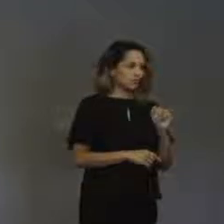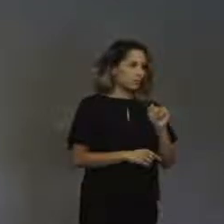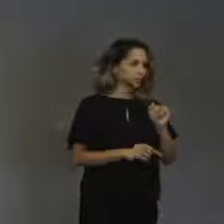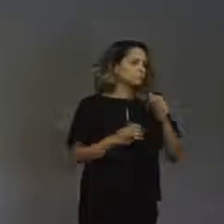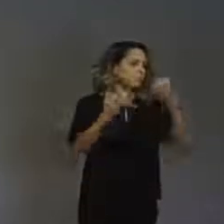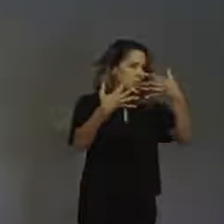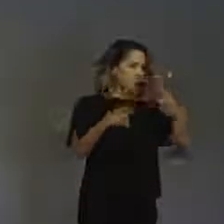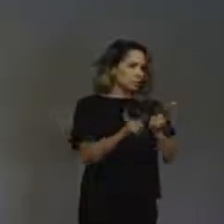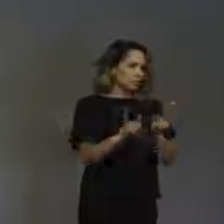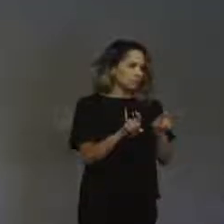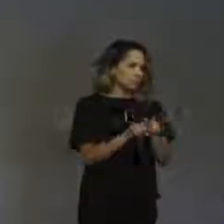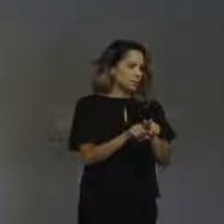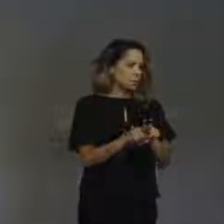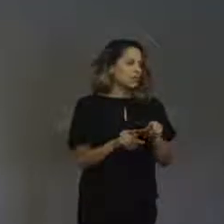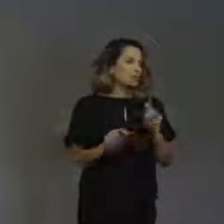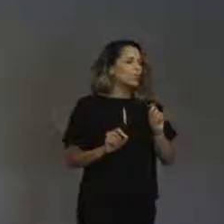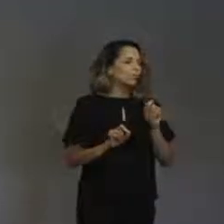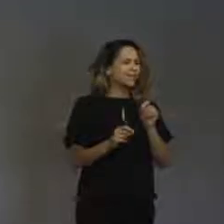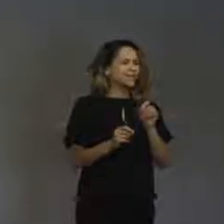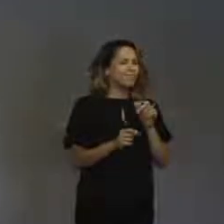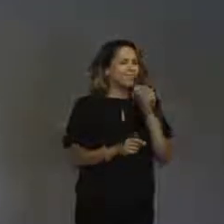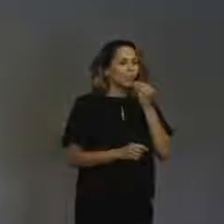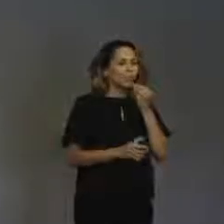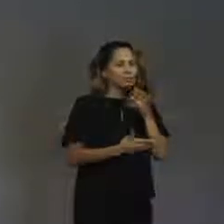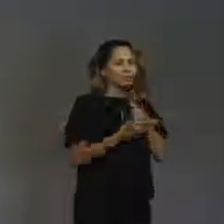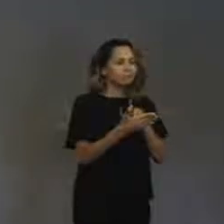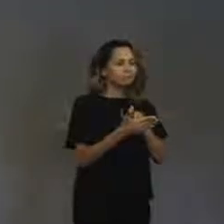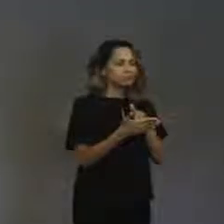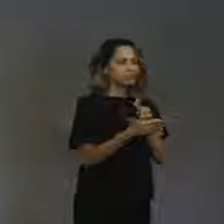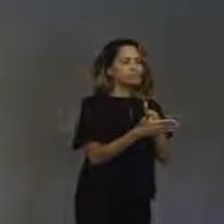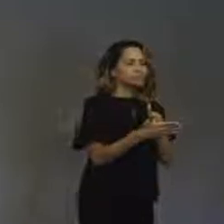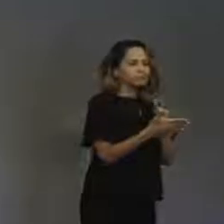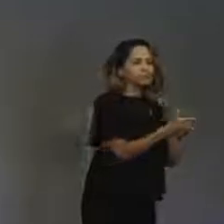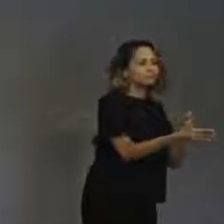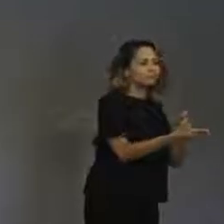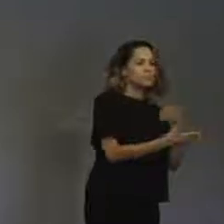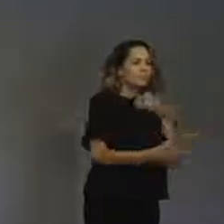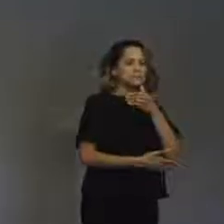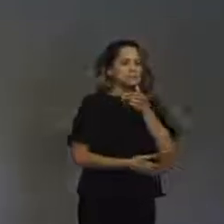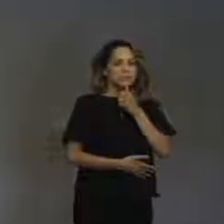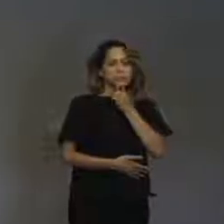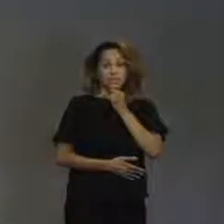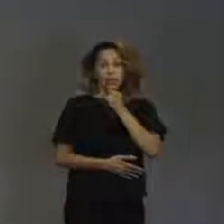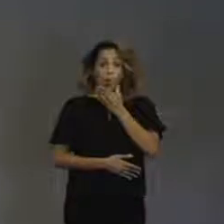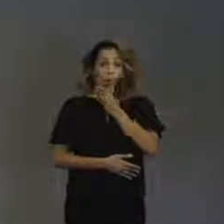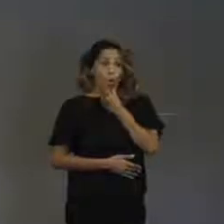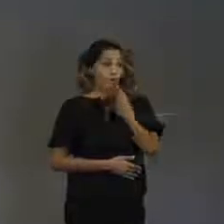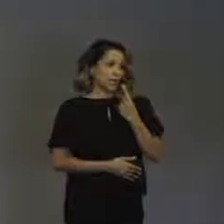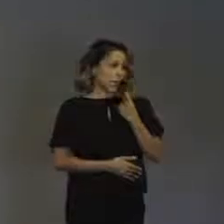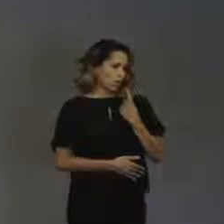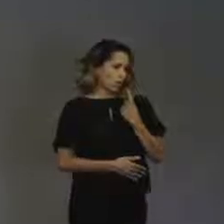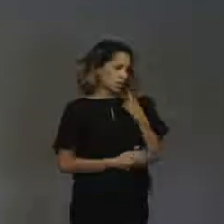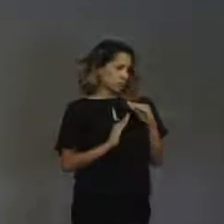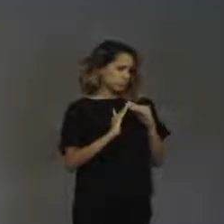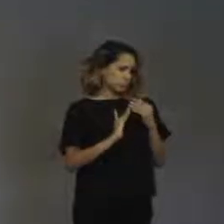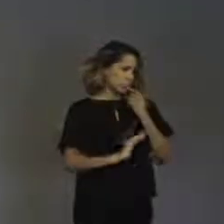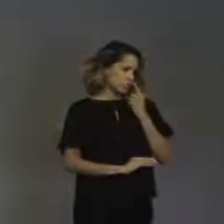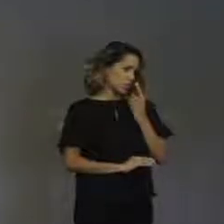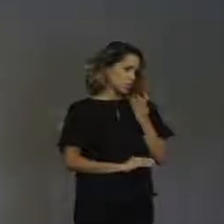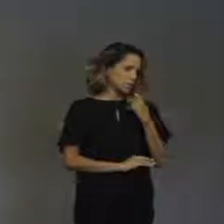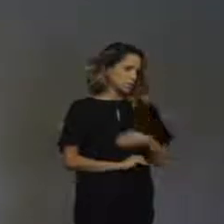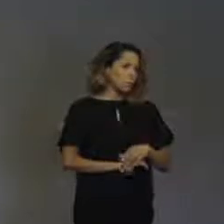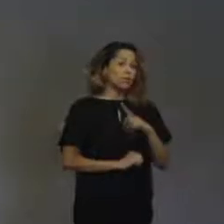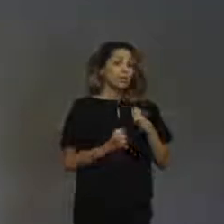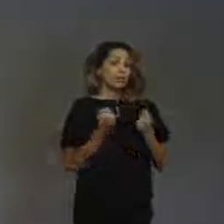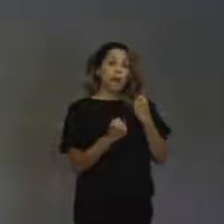Essa limitação de oportunidade, ou seja, um homem que mora sozinho, que tem um carro, ele tem uma possibilidade de ter um trabalho, um lazer muito mais